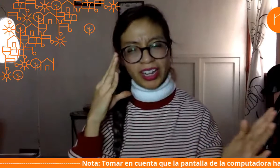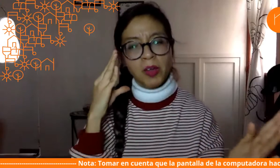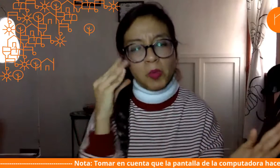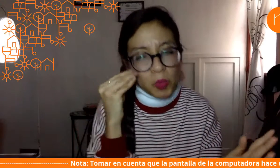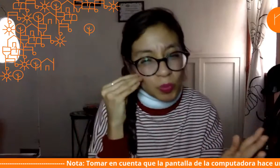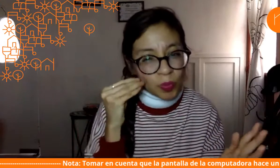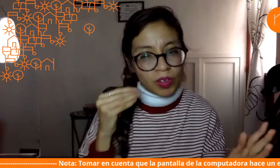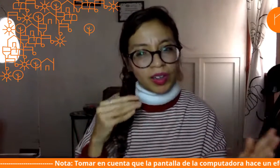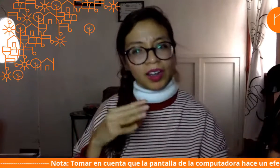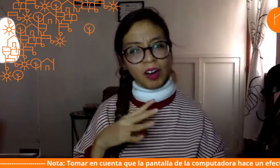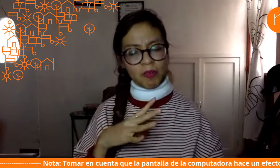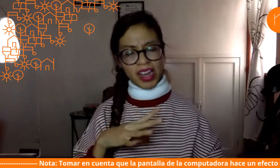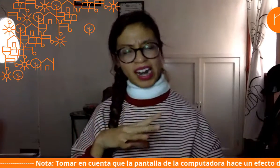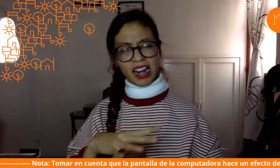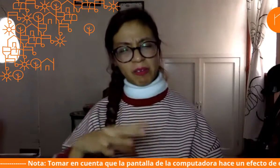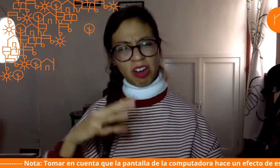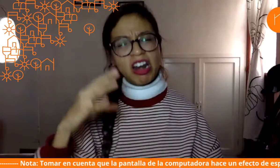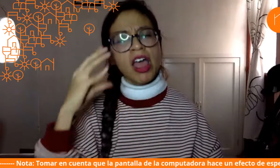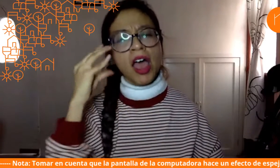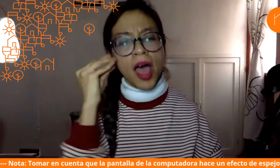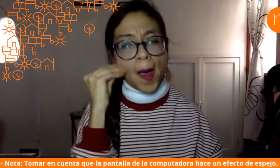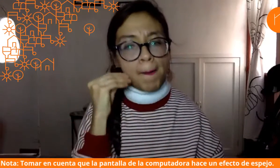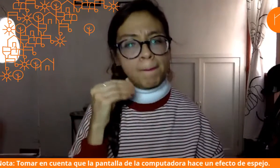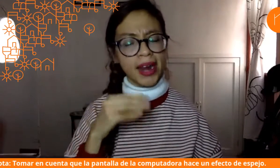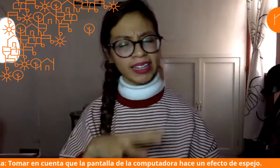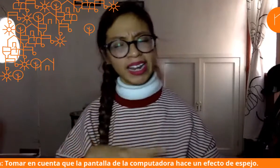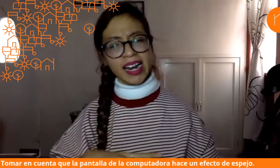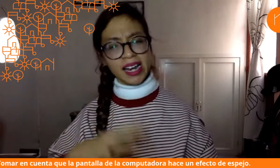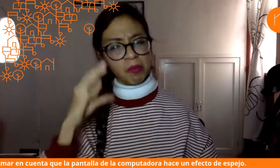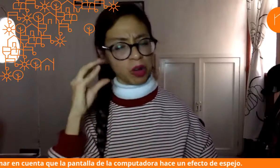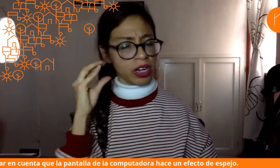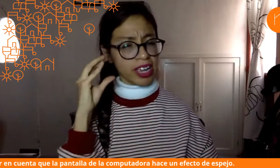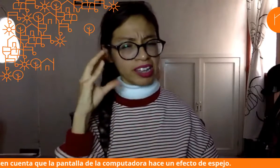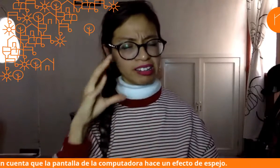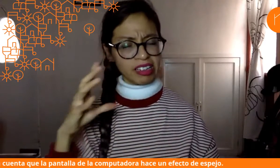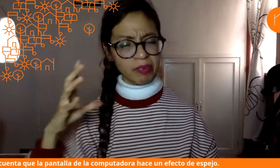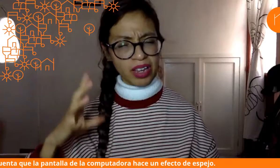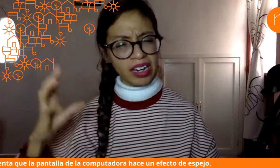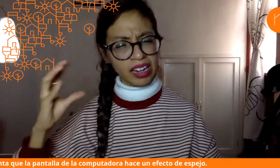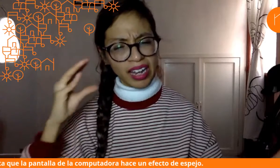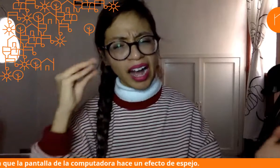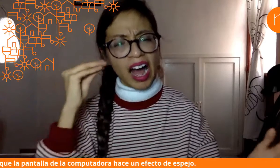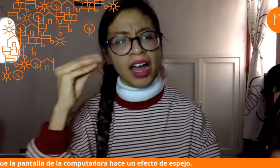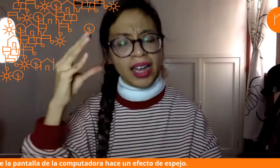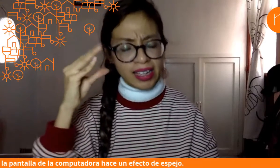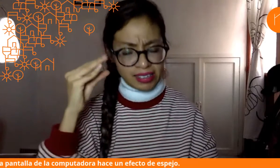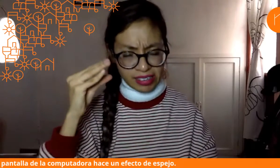si comiera limón, verde limón, y este también indica. Esta